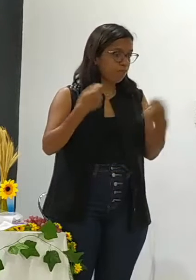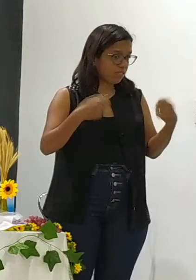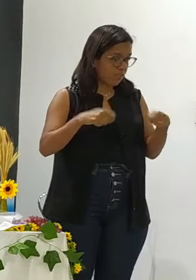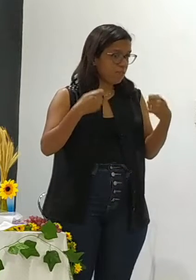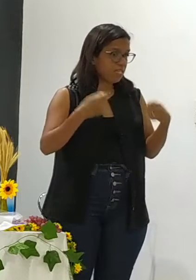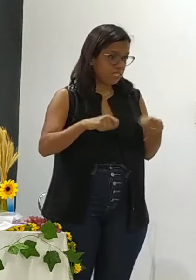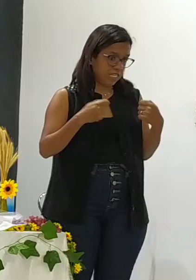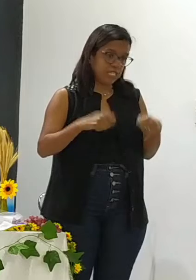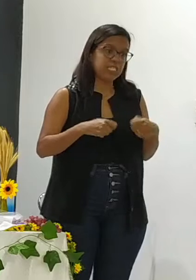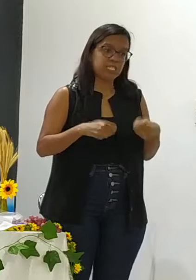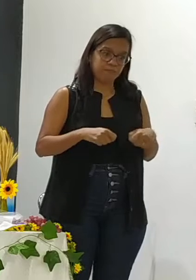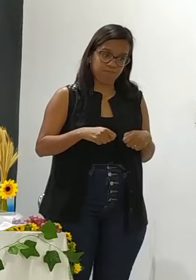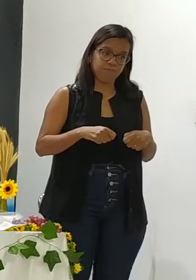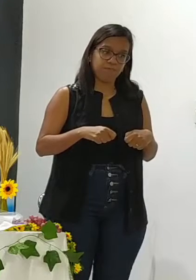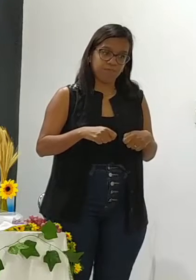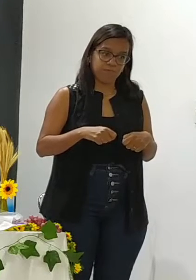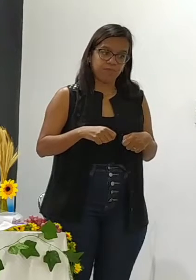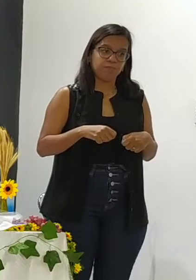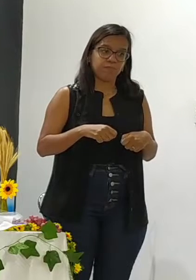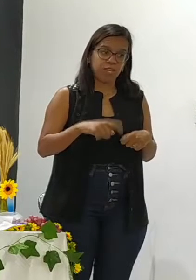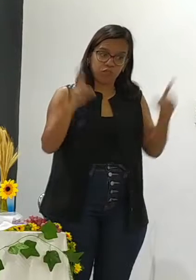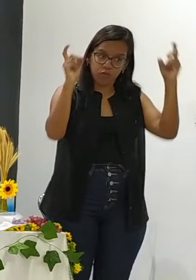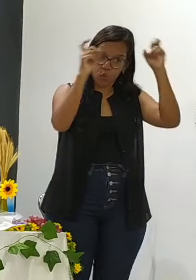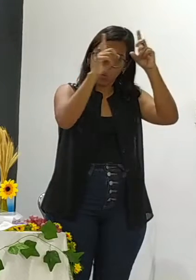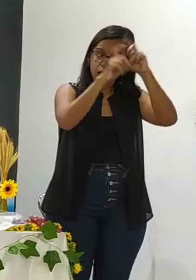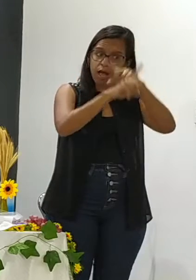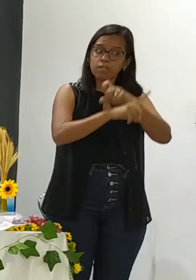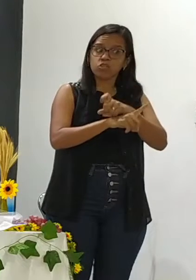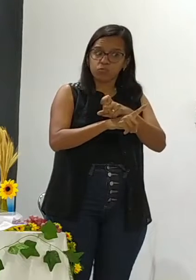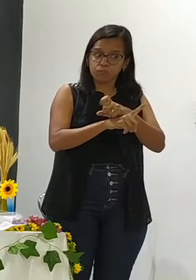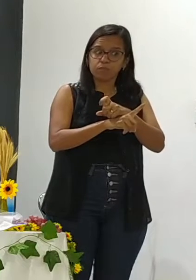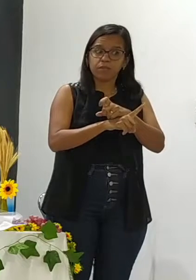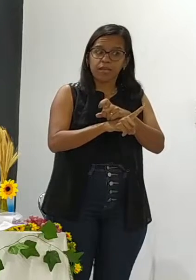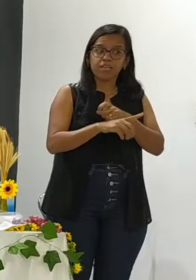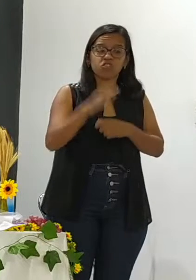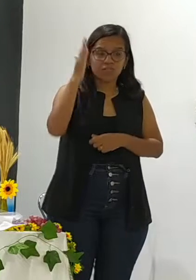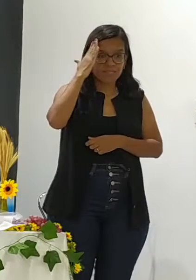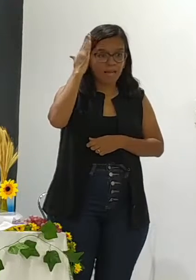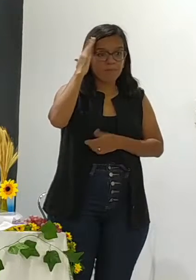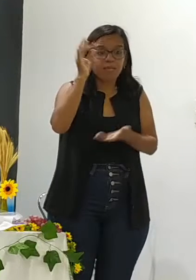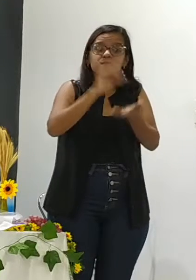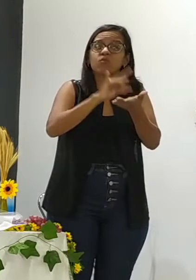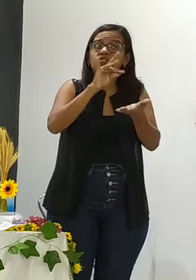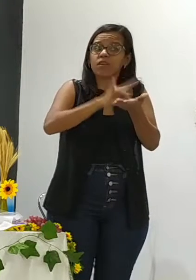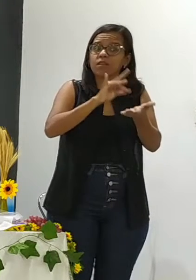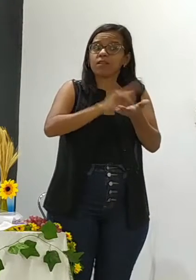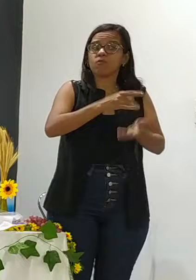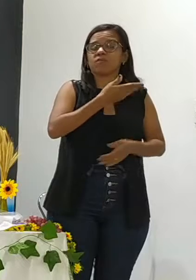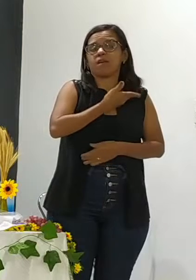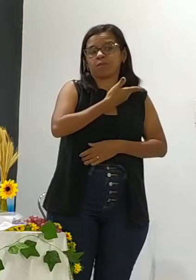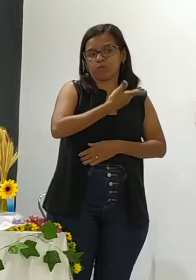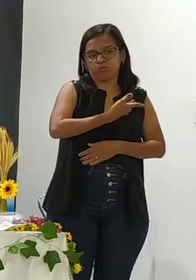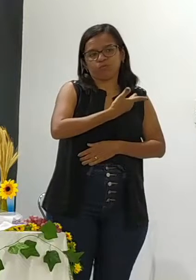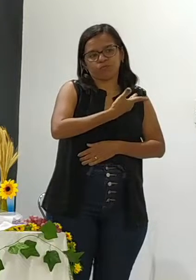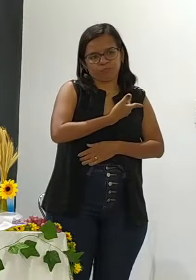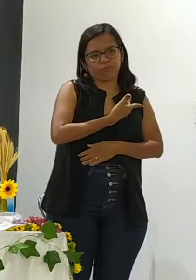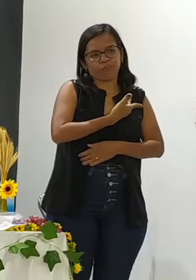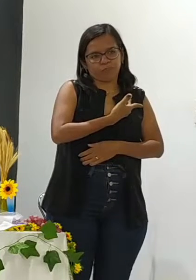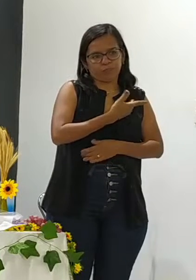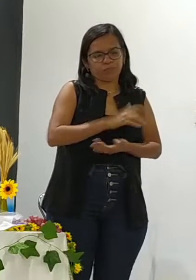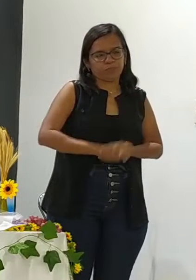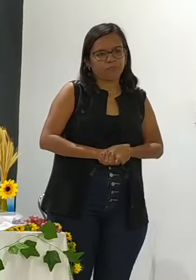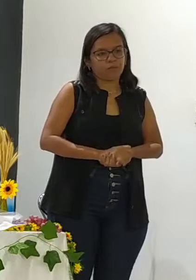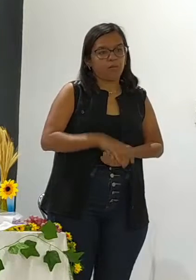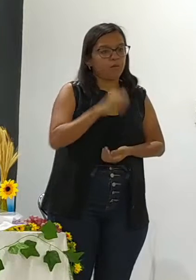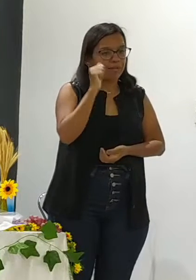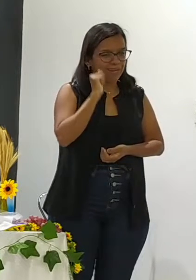precisar, estamos juntos. Então nós temos que ter muito cuidado com essas coisas. Porque Orfa,